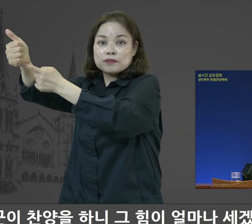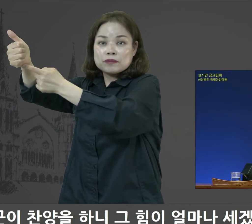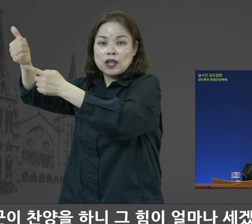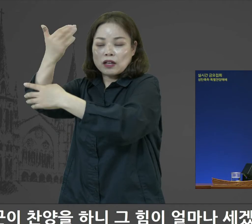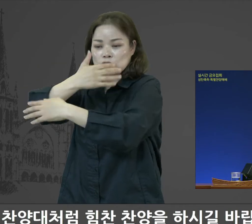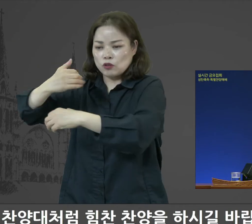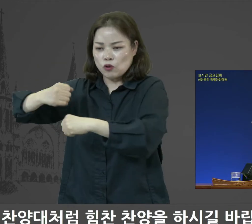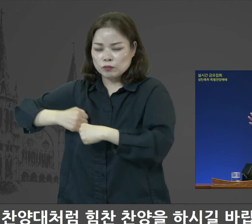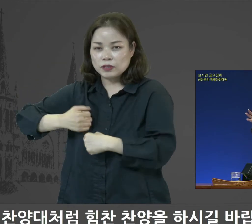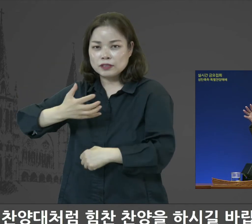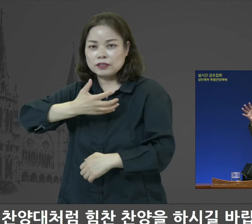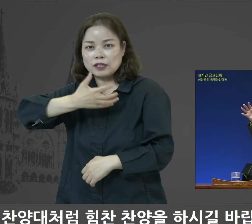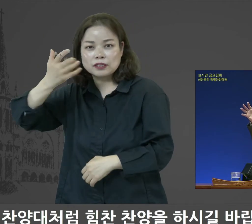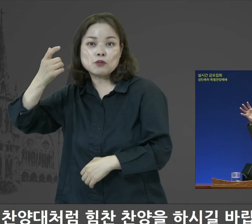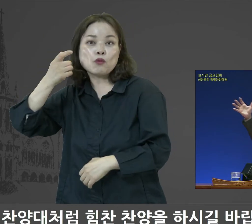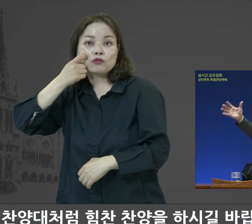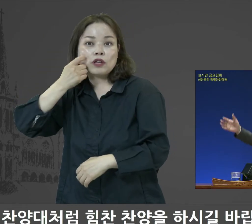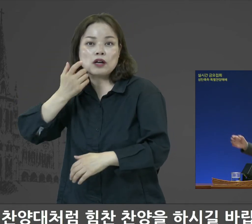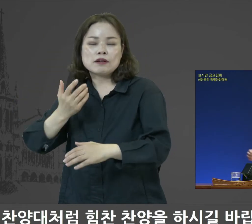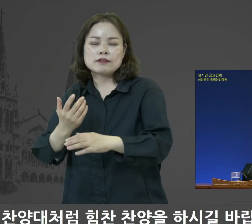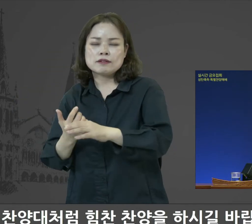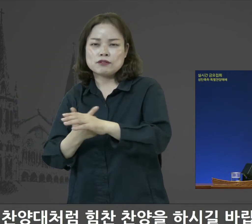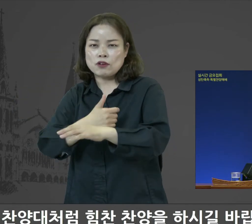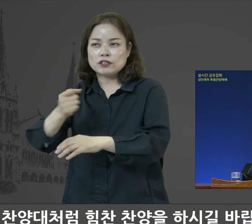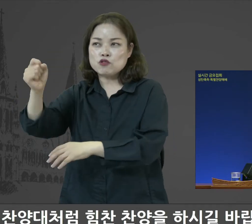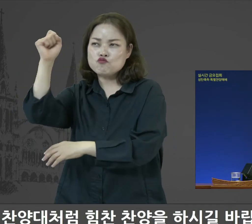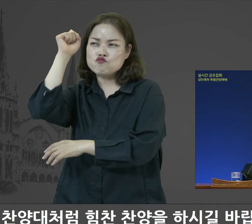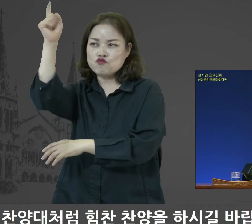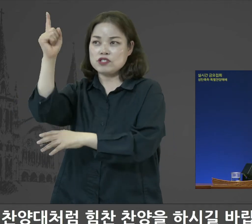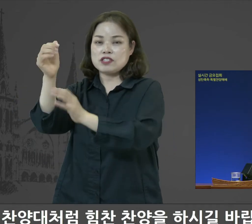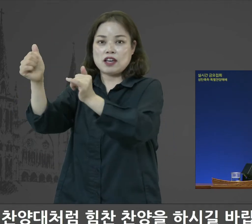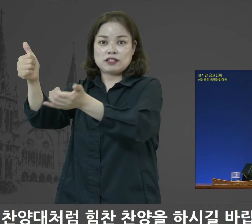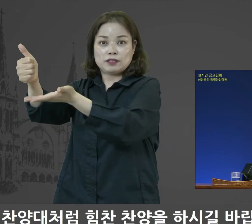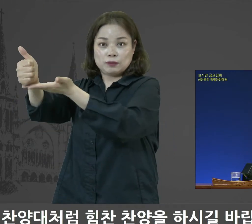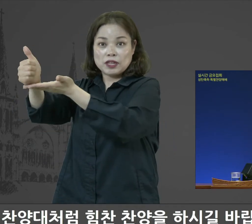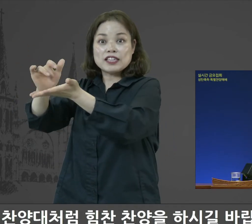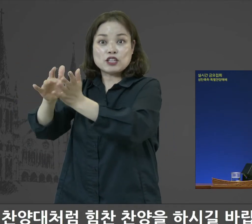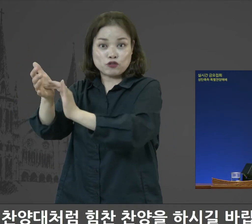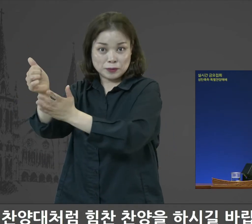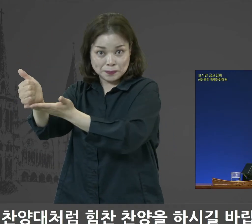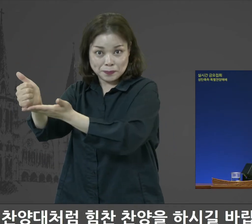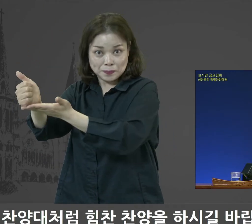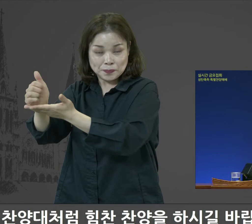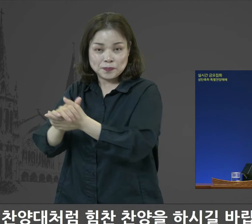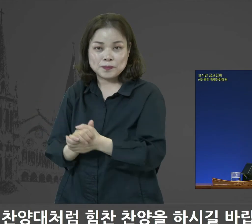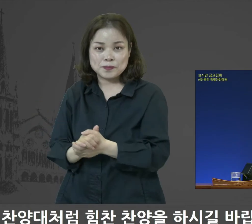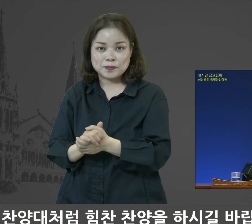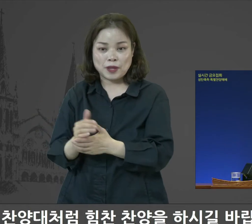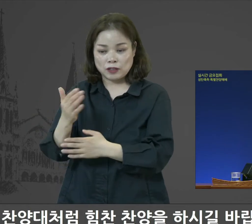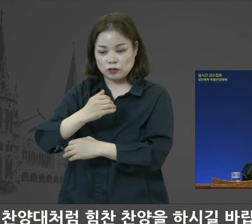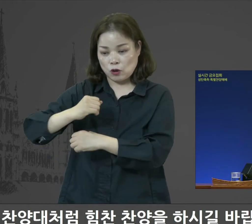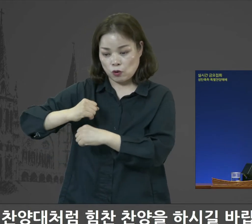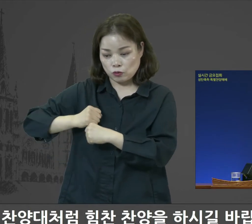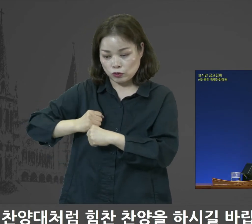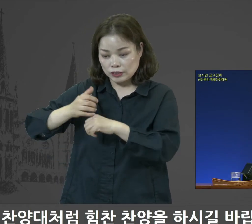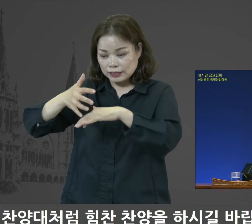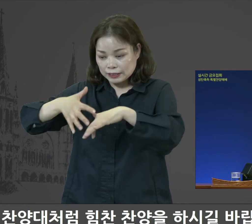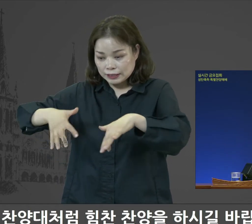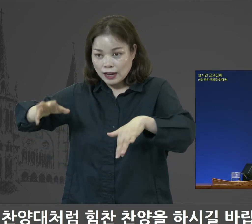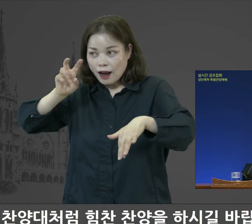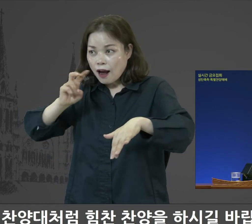천군보다 상상할 수 없을 정도로 높은 분 아닙니까? 천군이 찬양대로 동원된 중요한